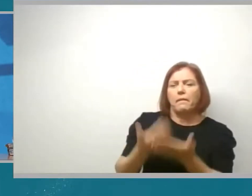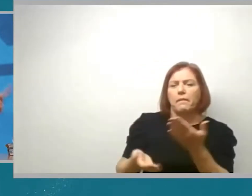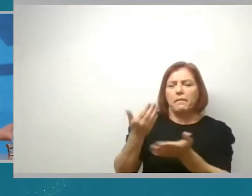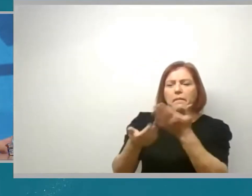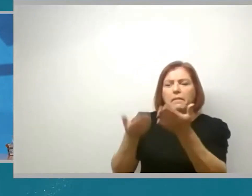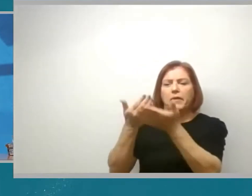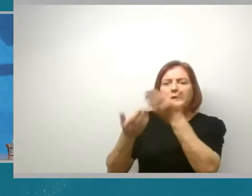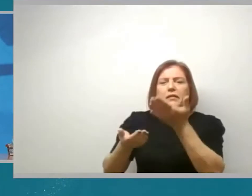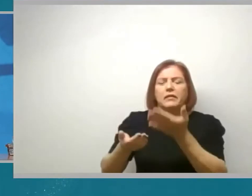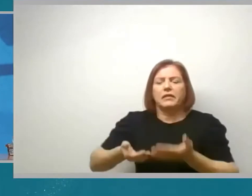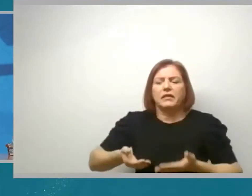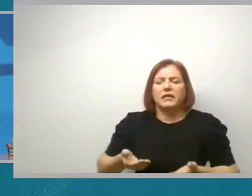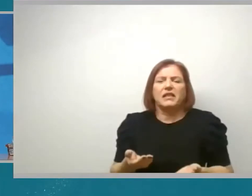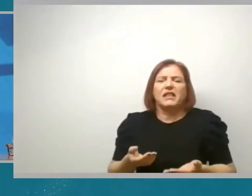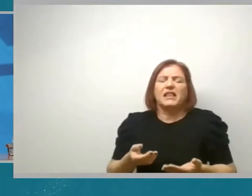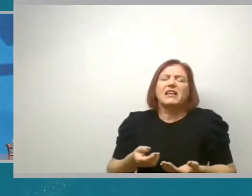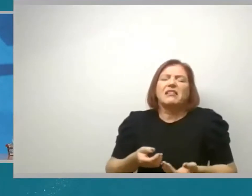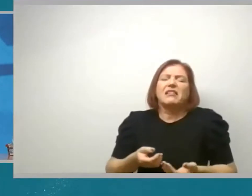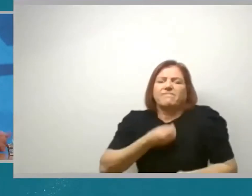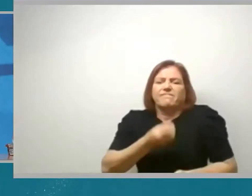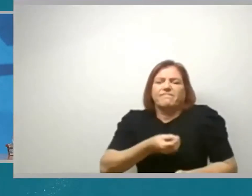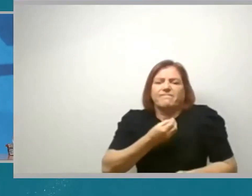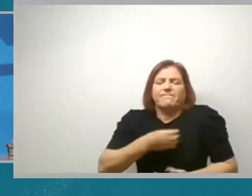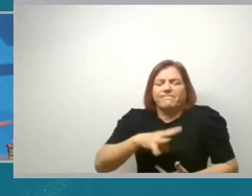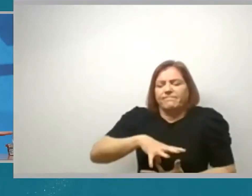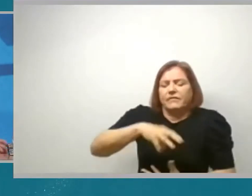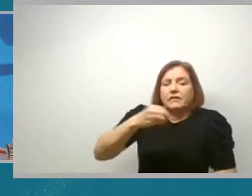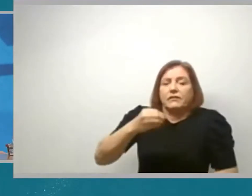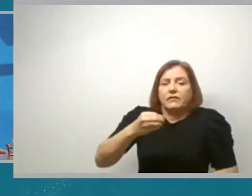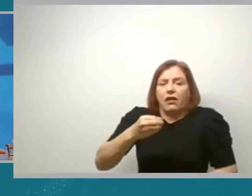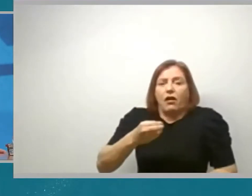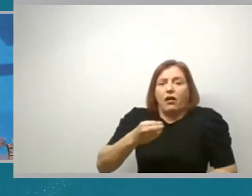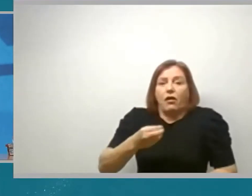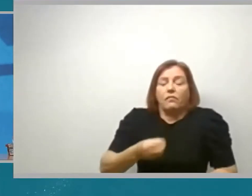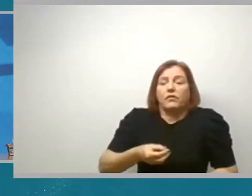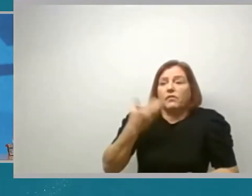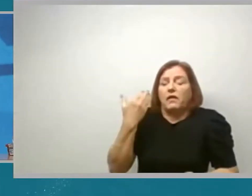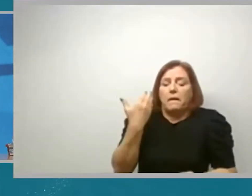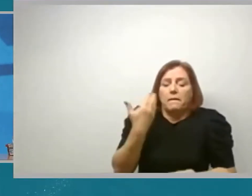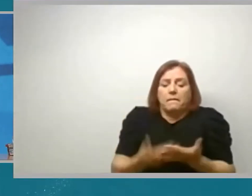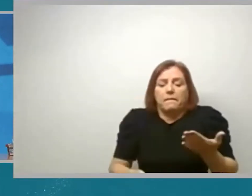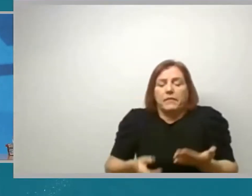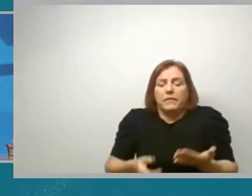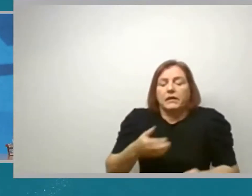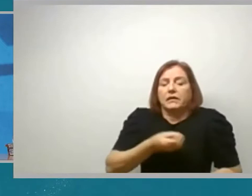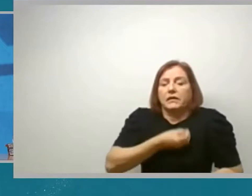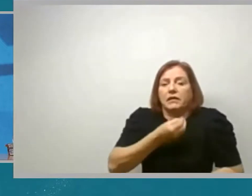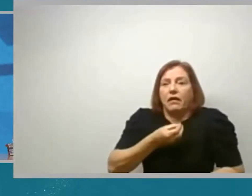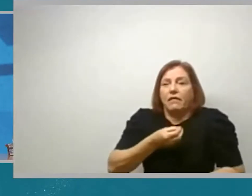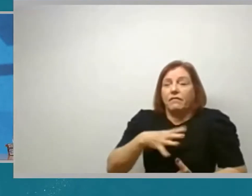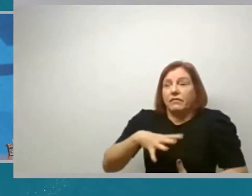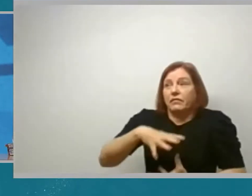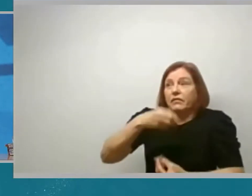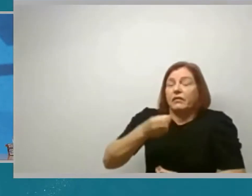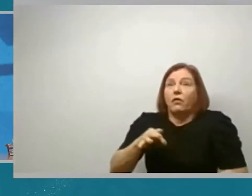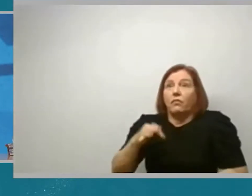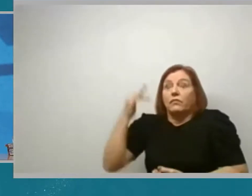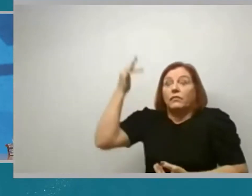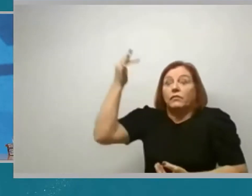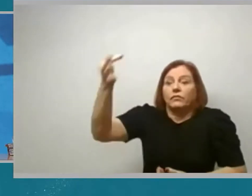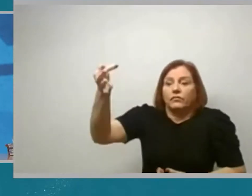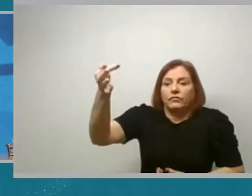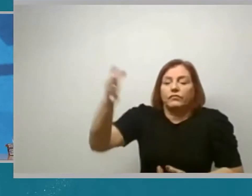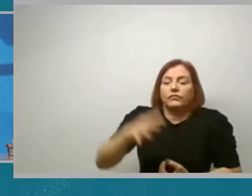perder a salvação da alma lá. É melhor perder a vida da alma hoje, mas nós vamos ganhar a salvação da alma.